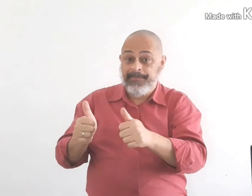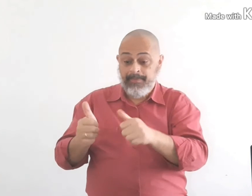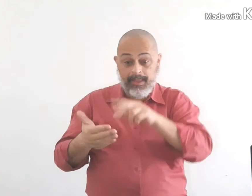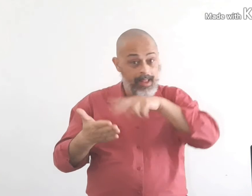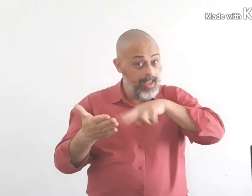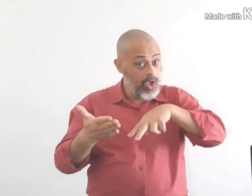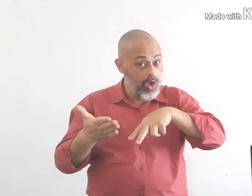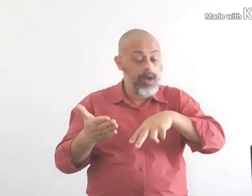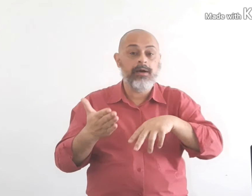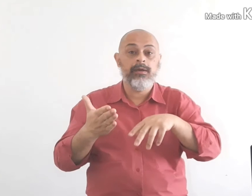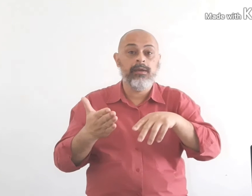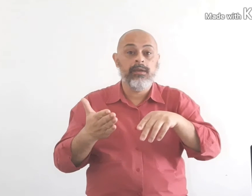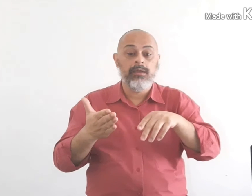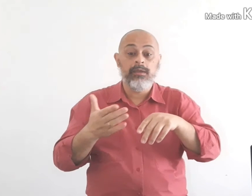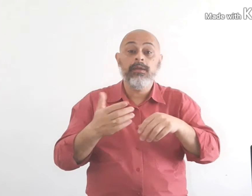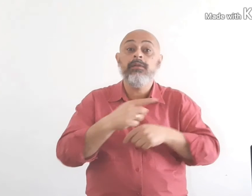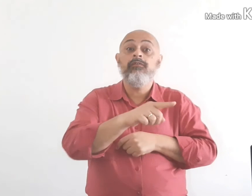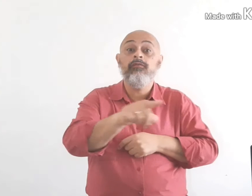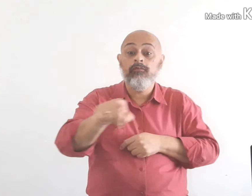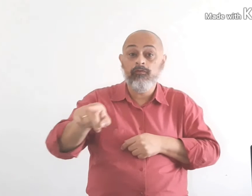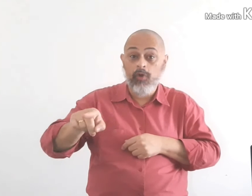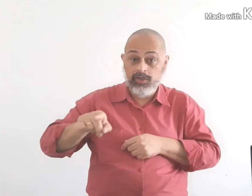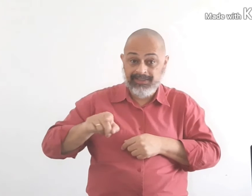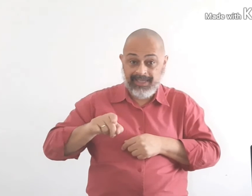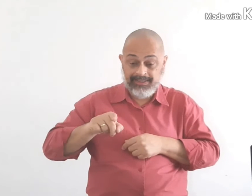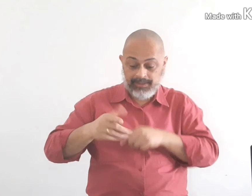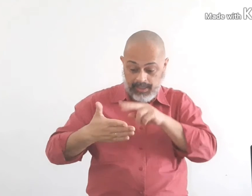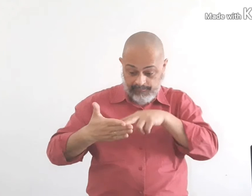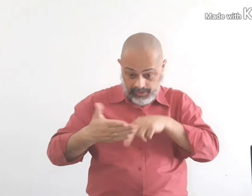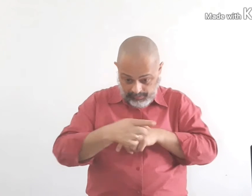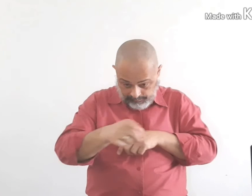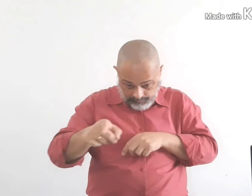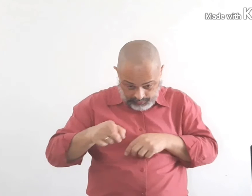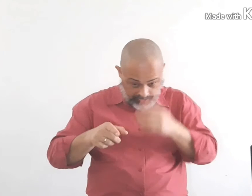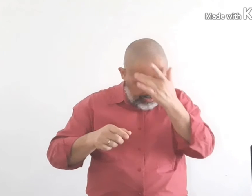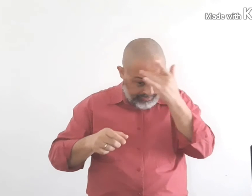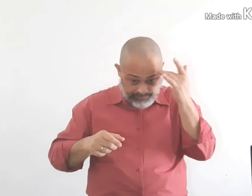do homem, esses homens levantaram seus ídolos dentro do seu coração,